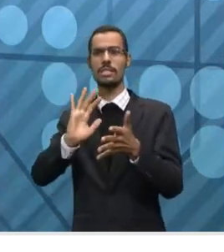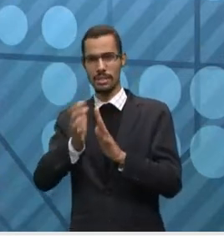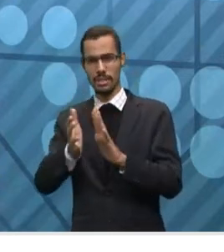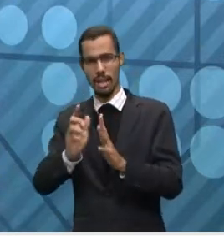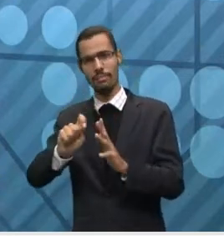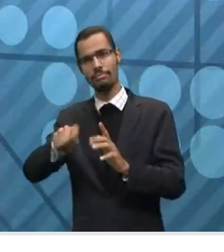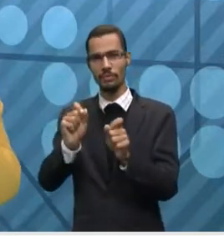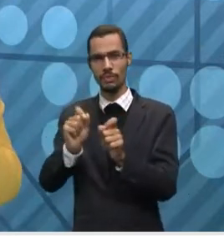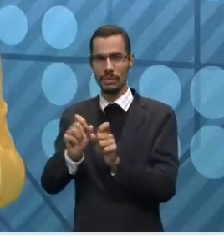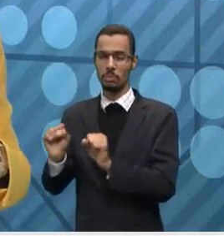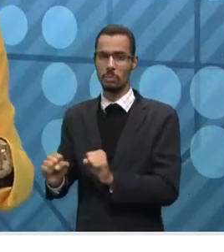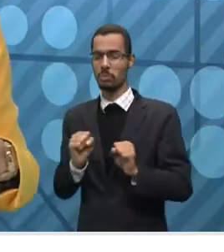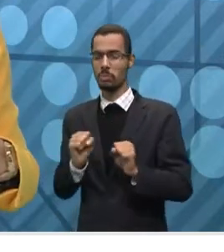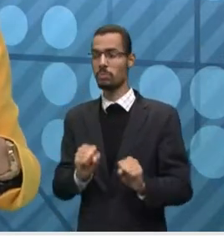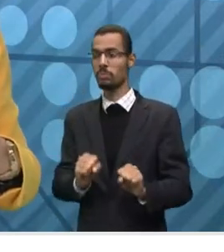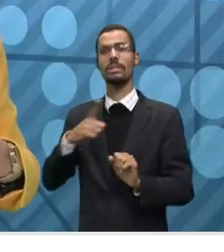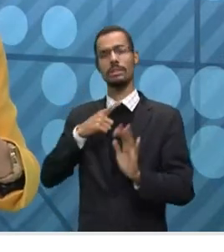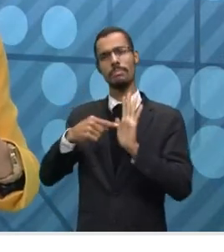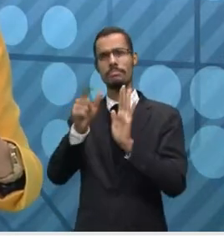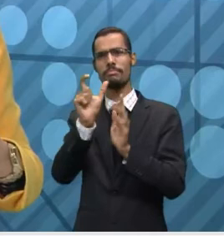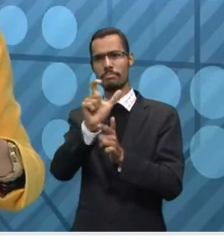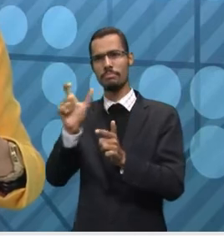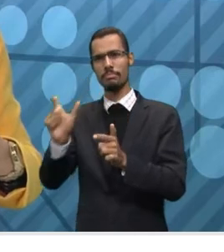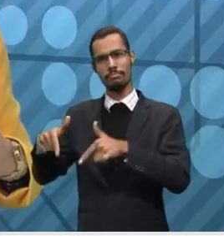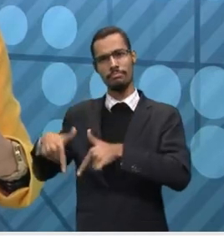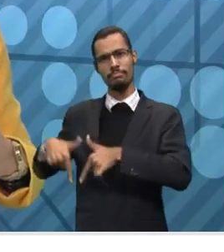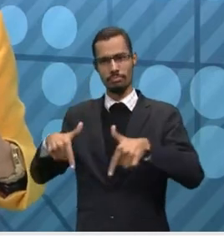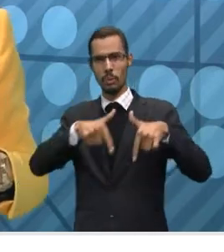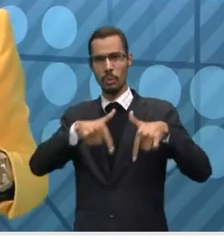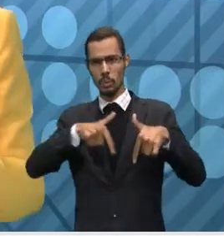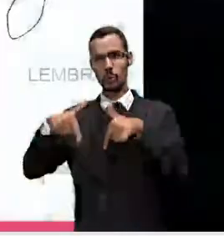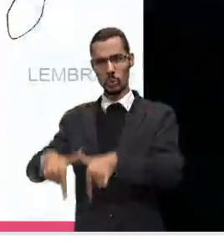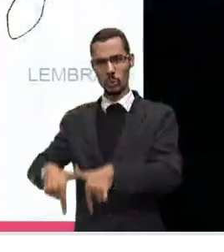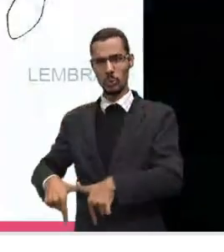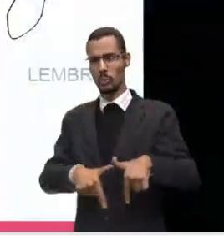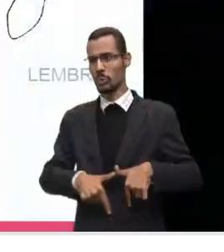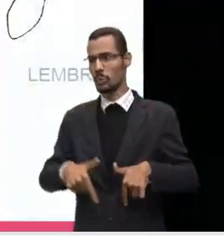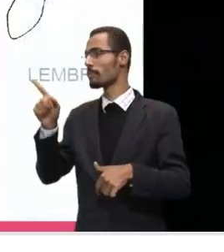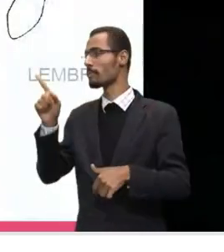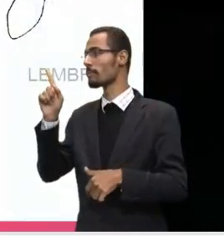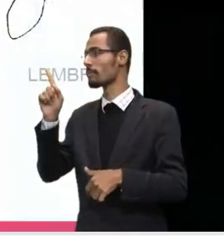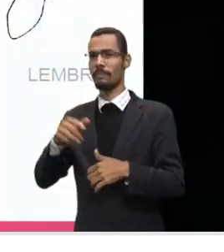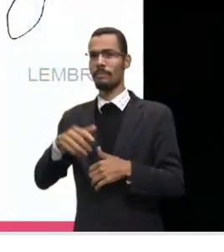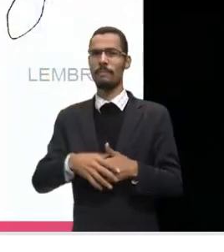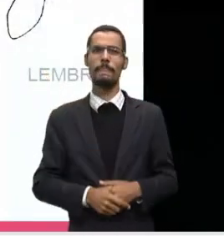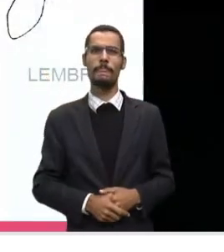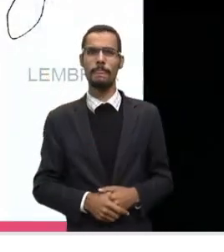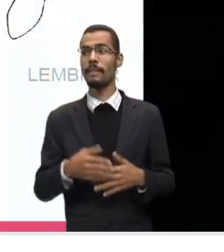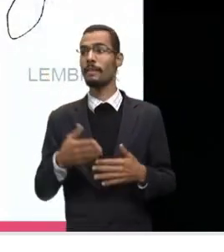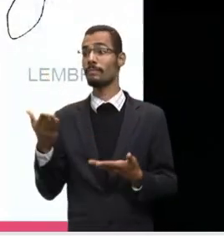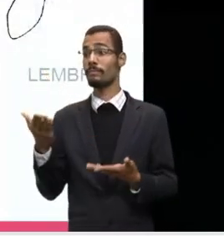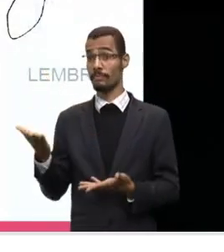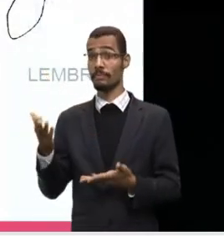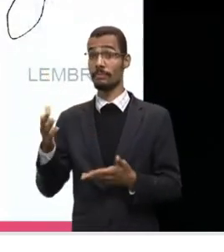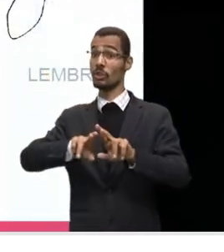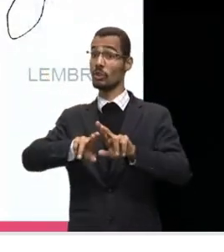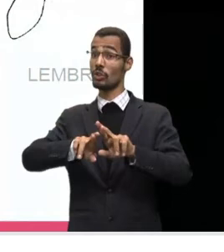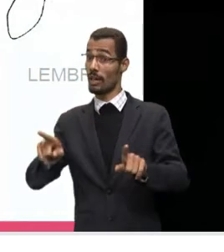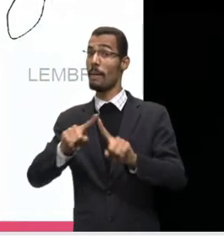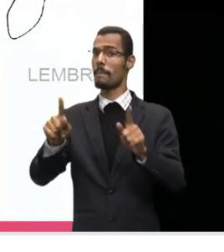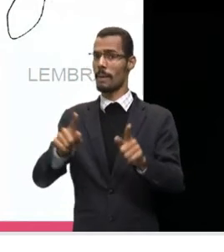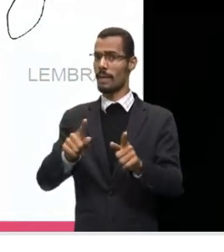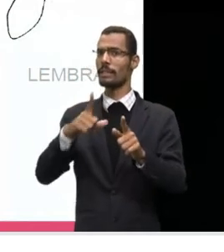sinais. Alguns vocábulos para representar o ponto de articulação, olhem lá. Coloquei agora configurações de mãos diferentes,